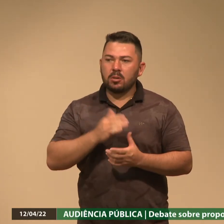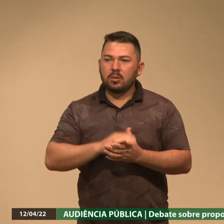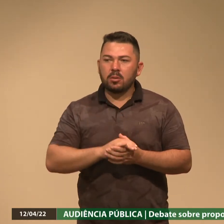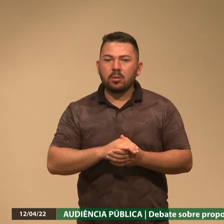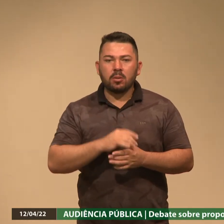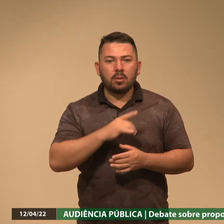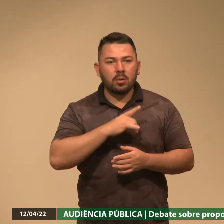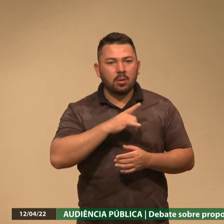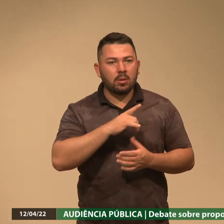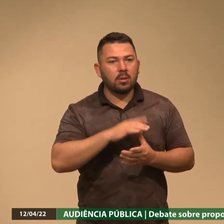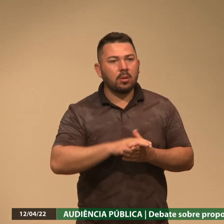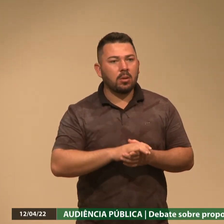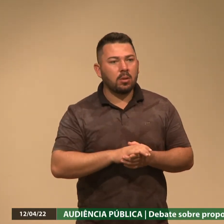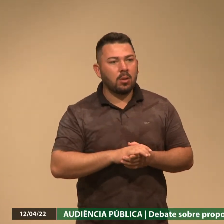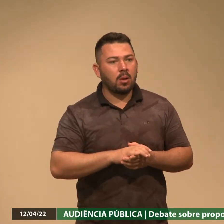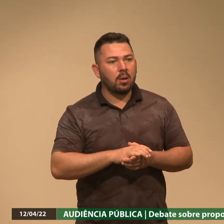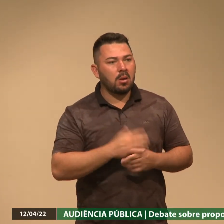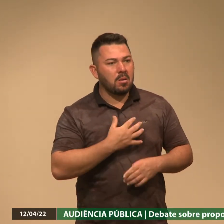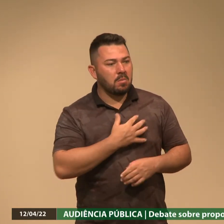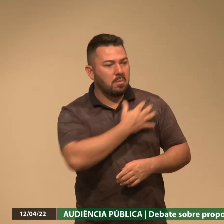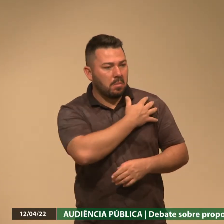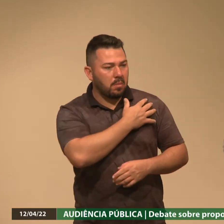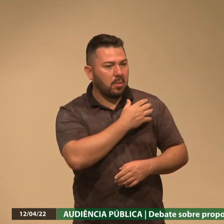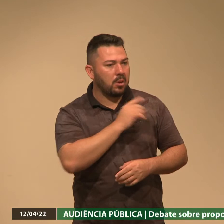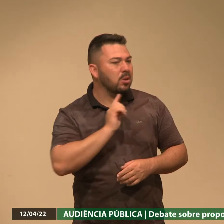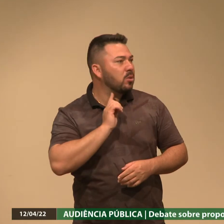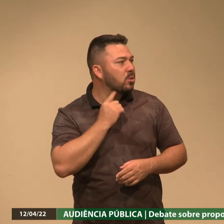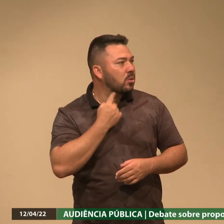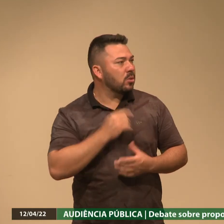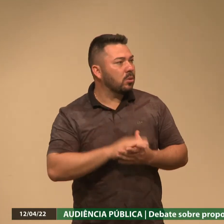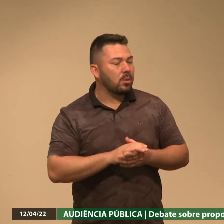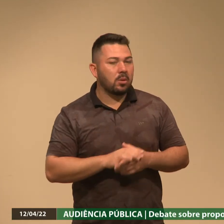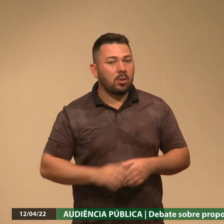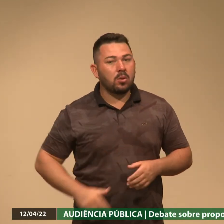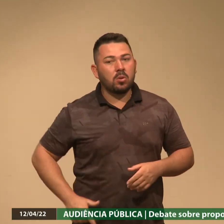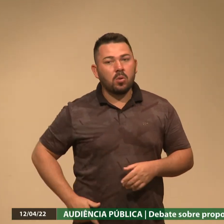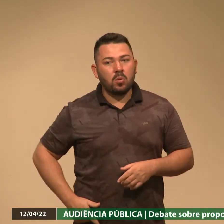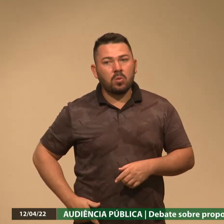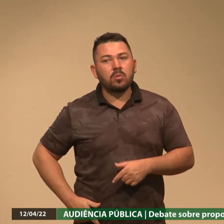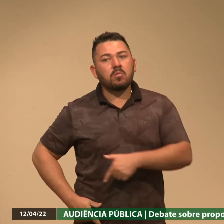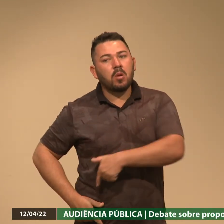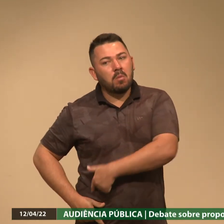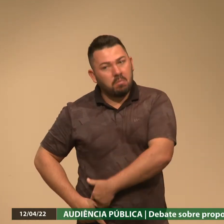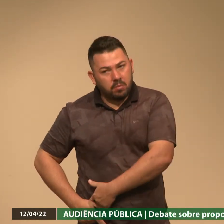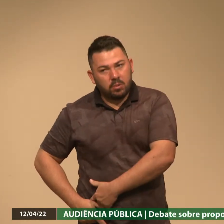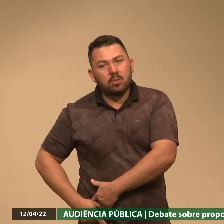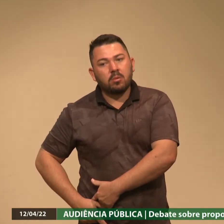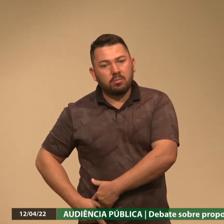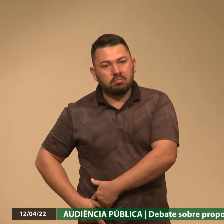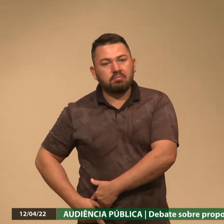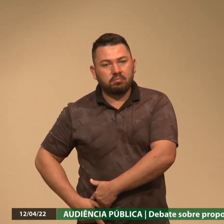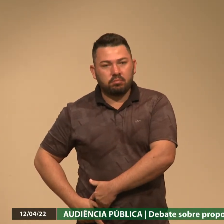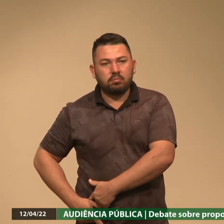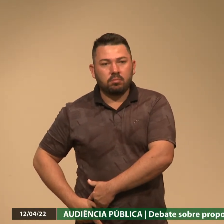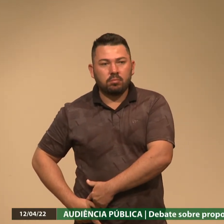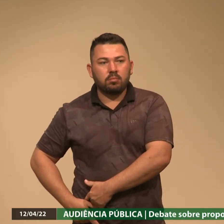tem uma passagem criminal que o coldre dele não está vazio em